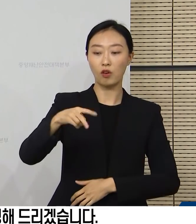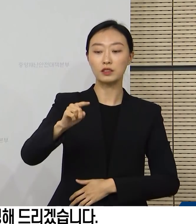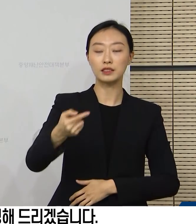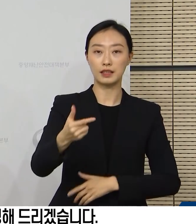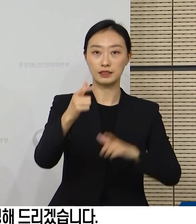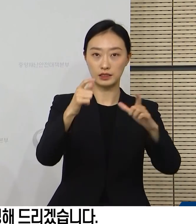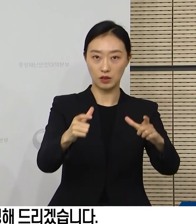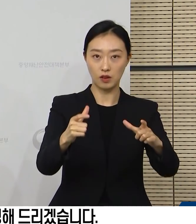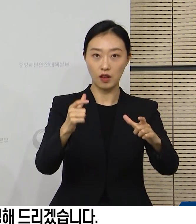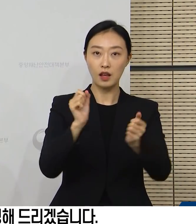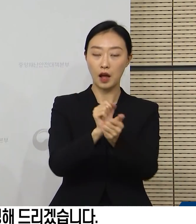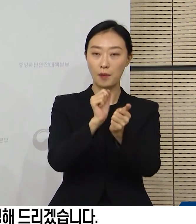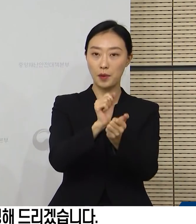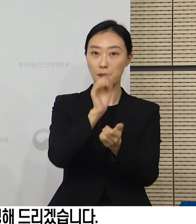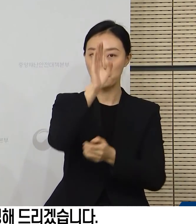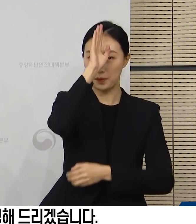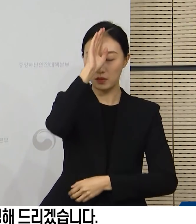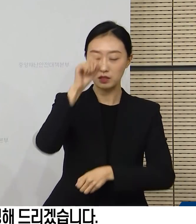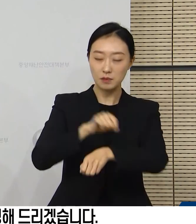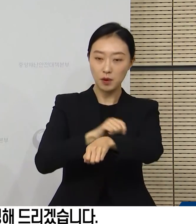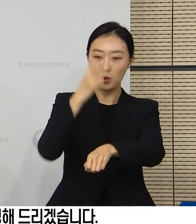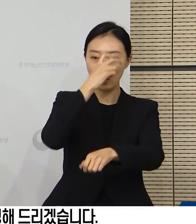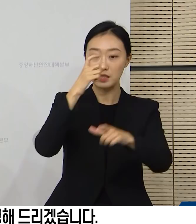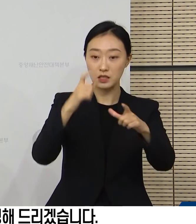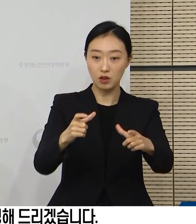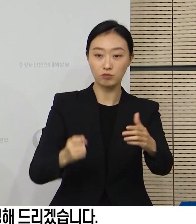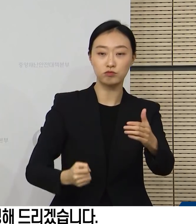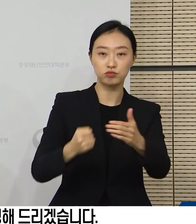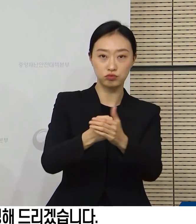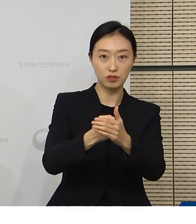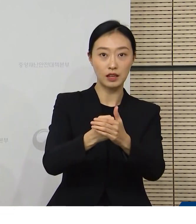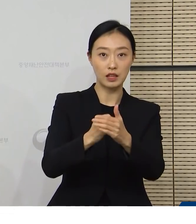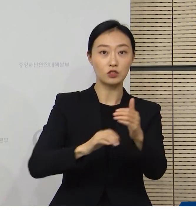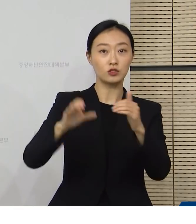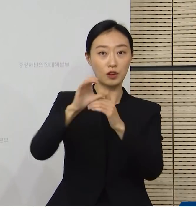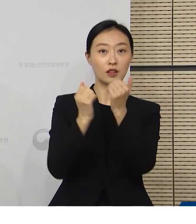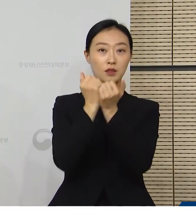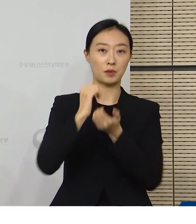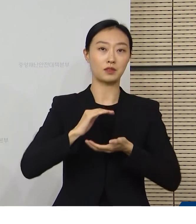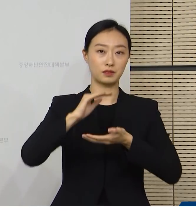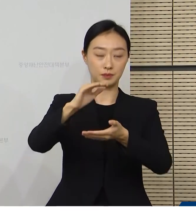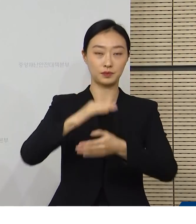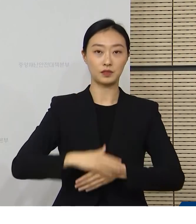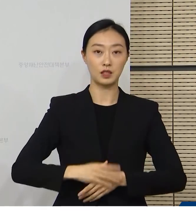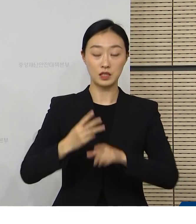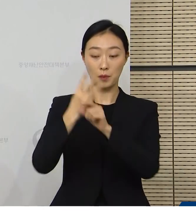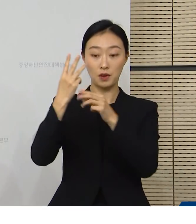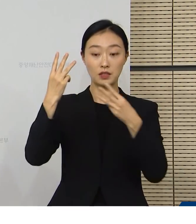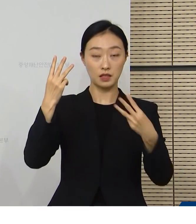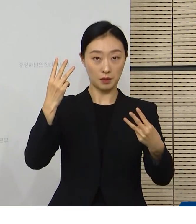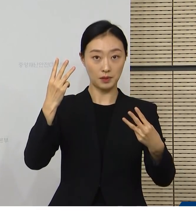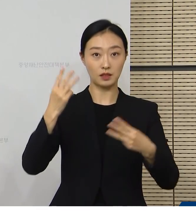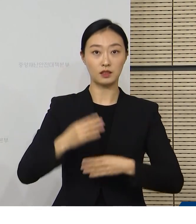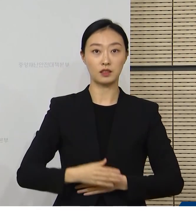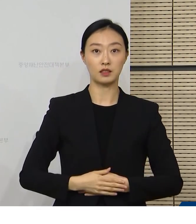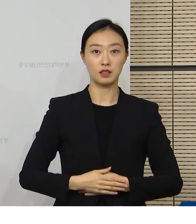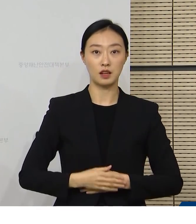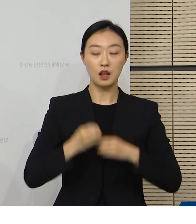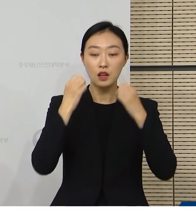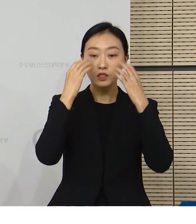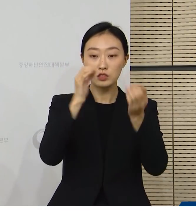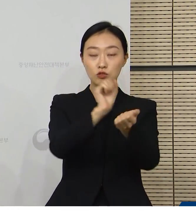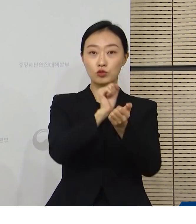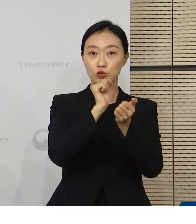감염병 특별관리지역 추가에 대하여 설명드리겠습니다. 3월 3일 경산시의 신규